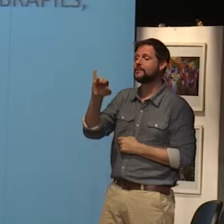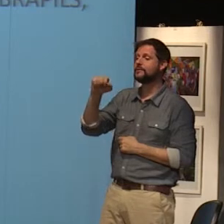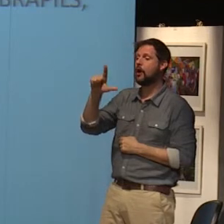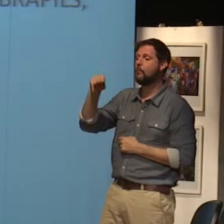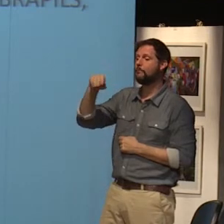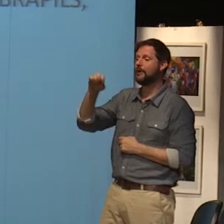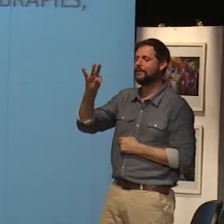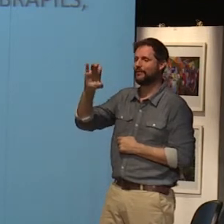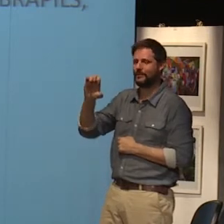parte?